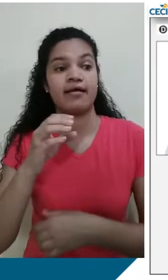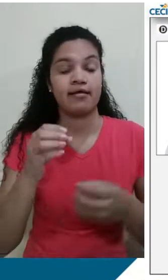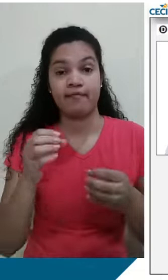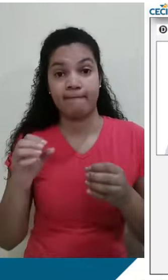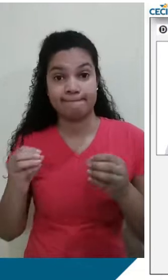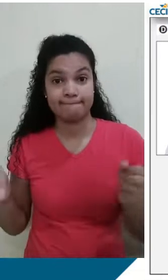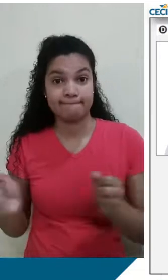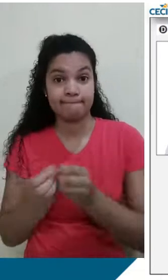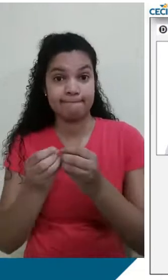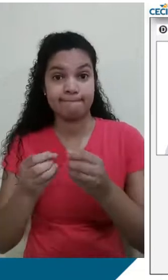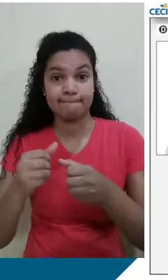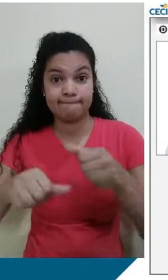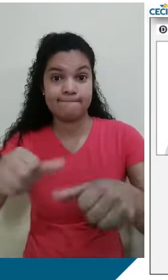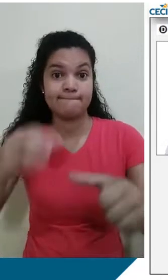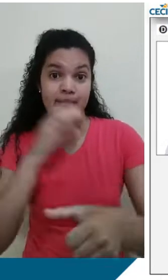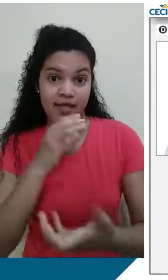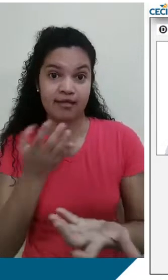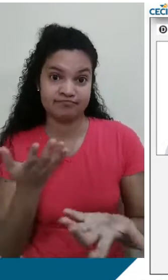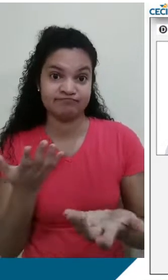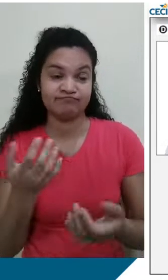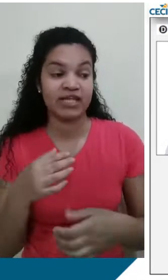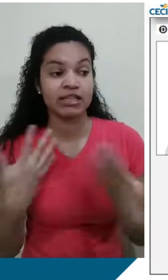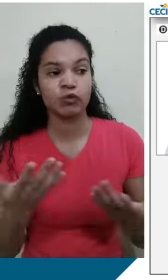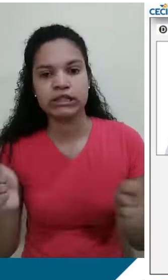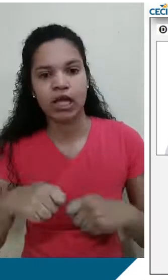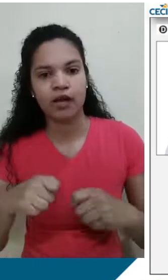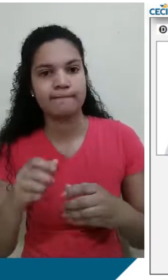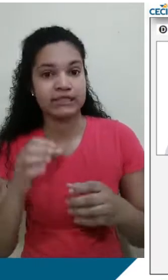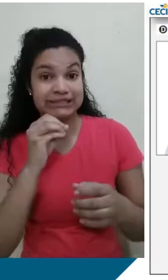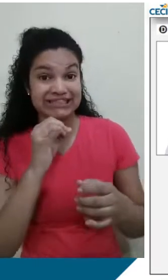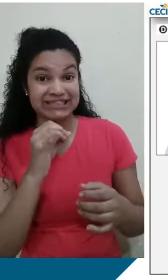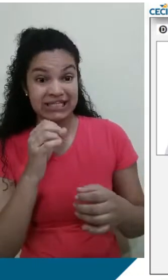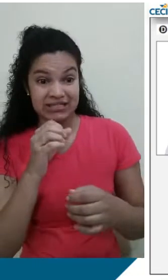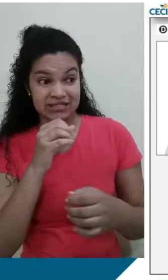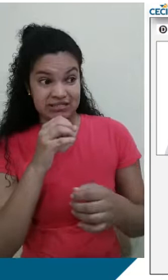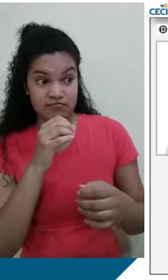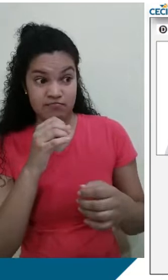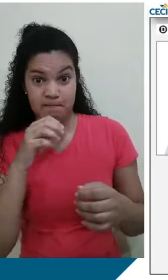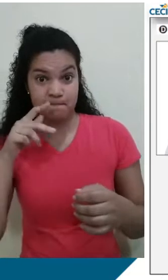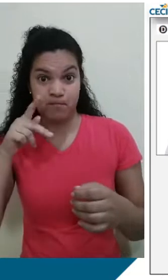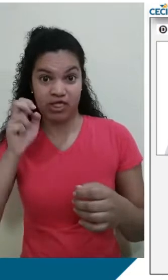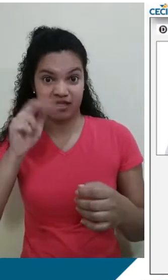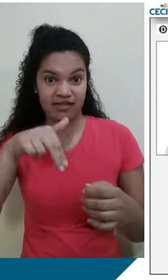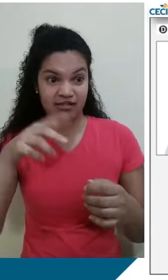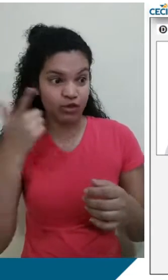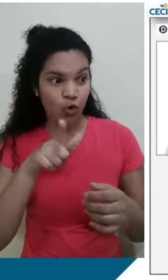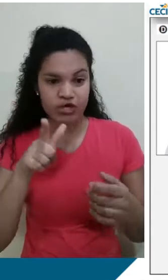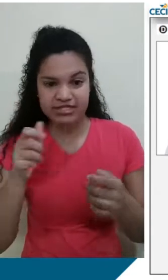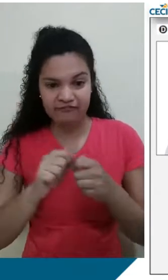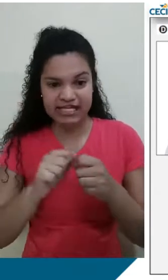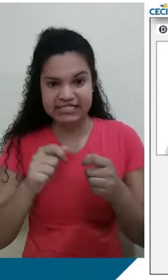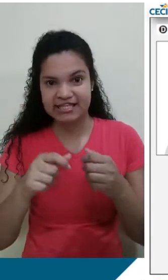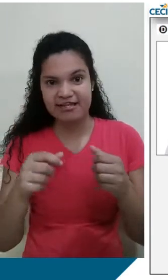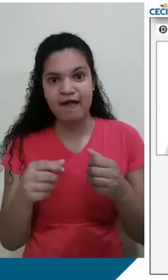regulando o metabolismo celular. Se a síntese de proteínas é interrompida, a bactéria não sobrevive. Esse é